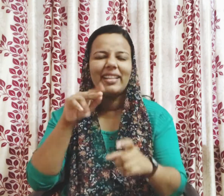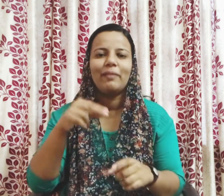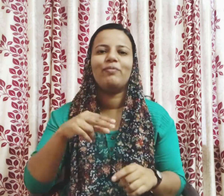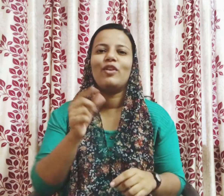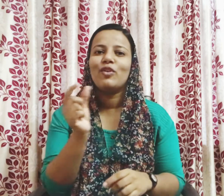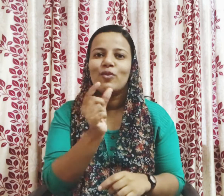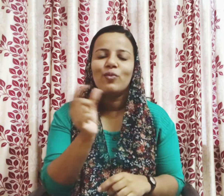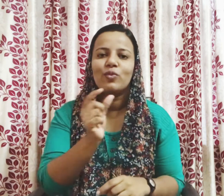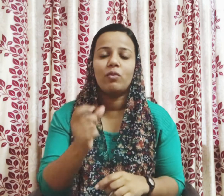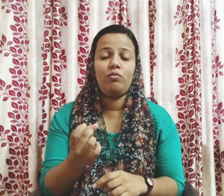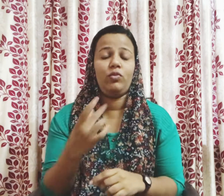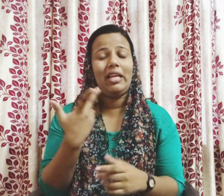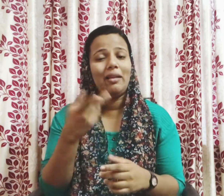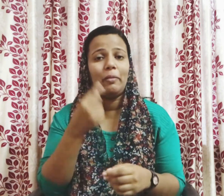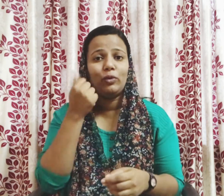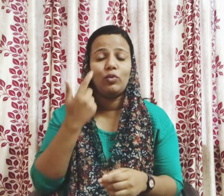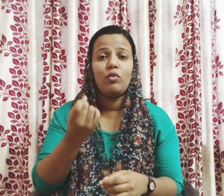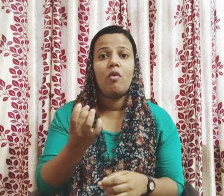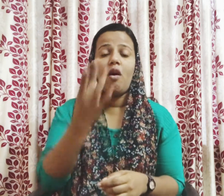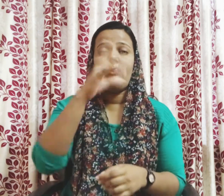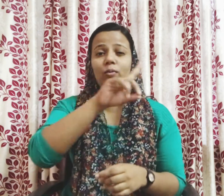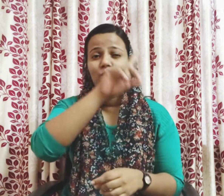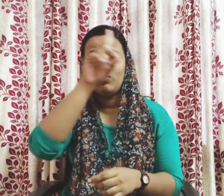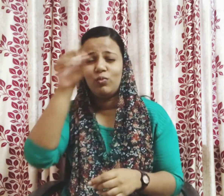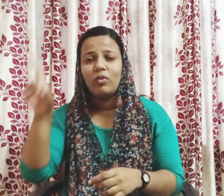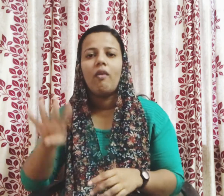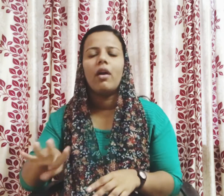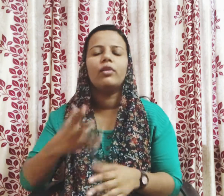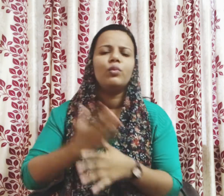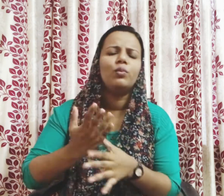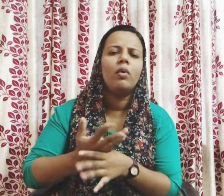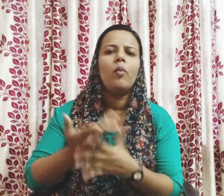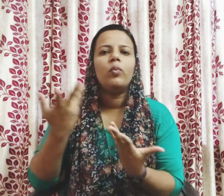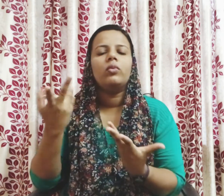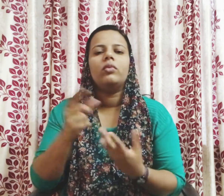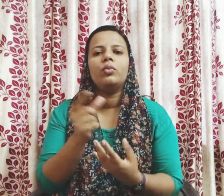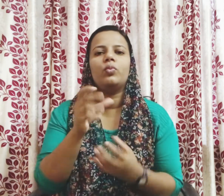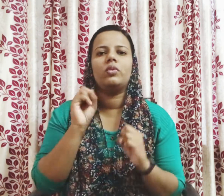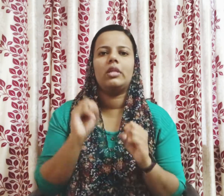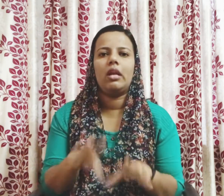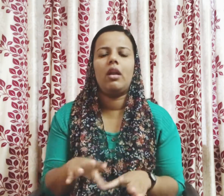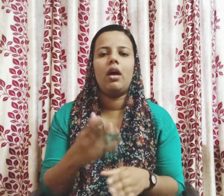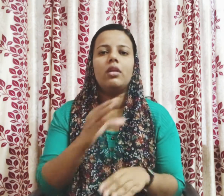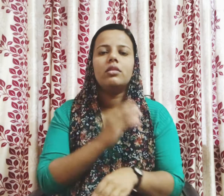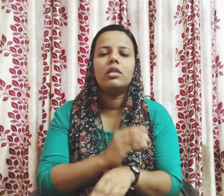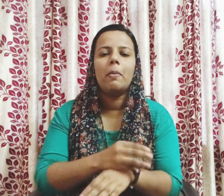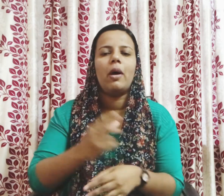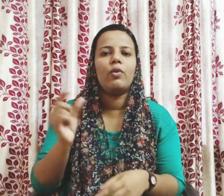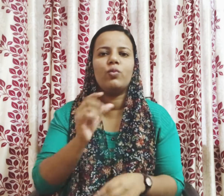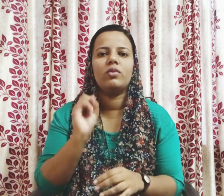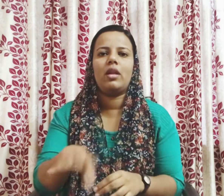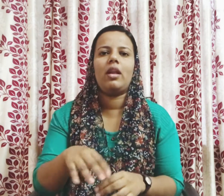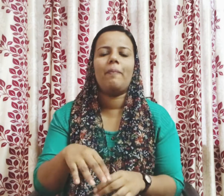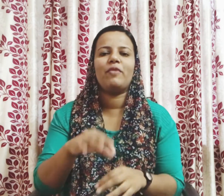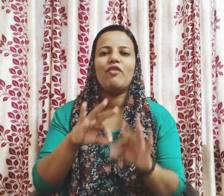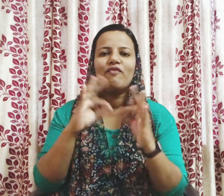ചിലർ രാവിലെ തൊട്ട് വൈകിട്ട് വരെ പല കാര്യങ്ങൾ ചെയ്യുന്നു, ഒരു പ്രയോജനവുമില്ല, ആർക്കും പ്രയോജനമില്ല, ദൈവസഭയ്ക്ക് പ്രയോജനമില്ല, കുടുംബത്തിന്